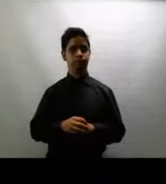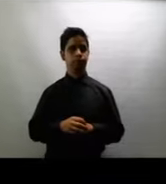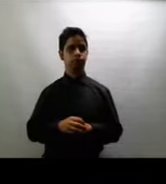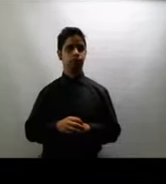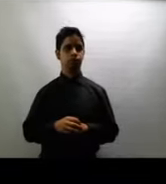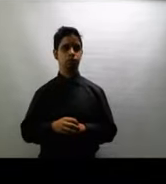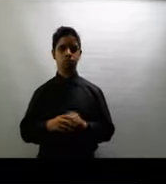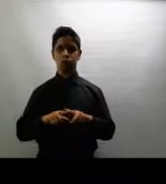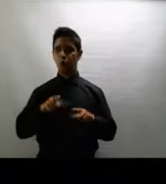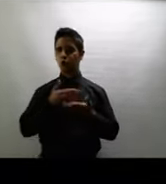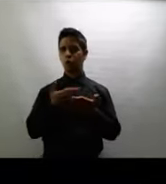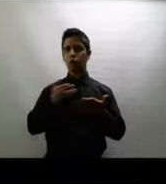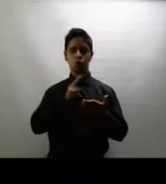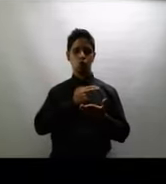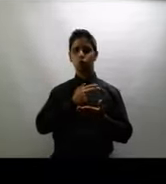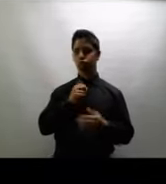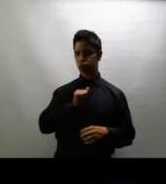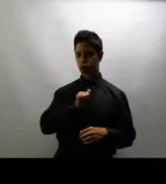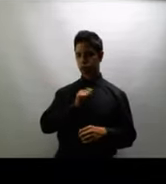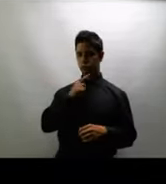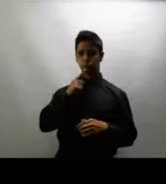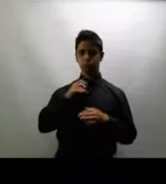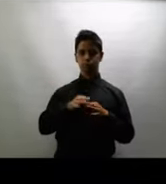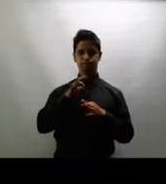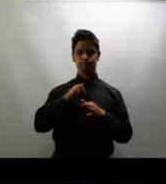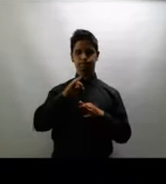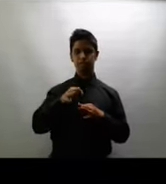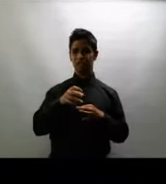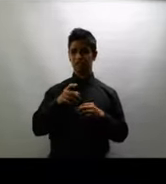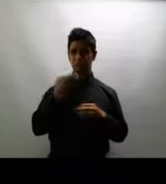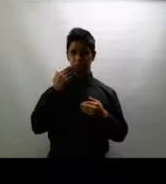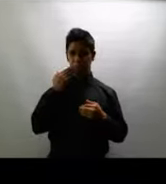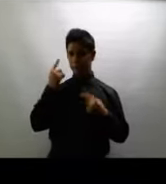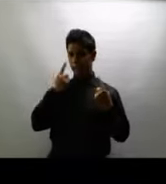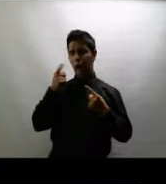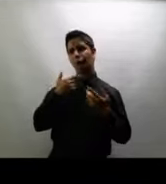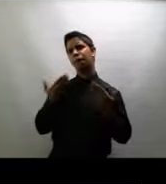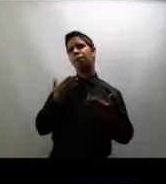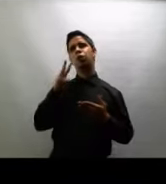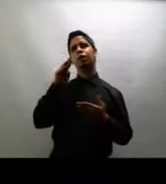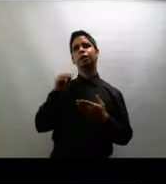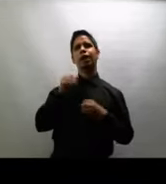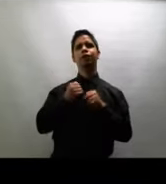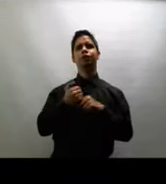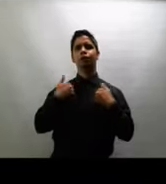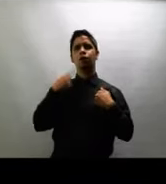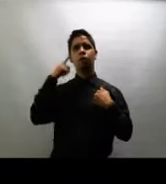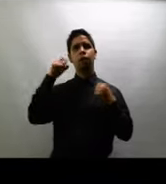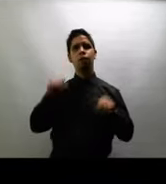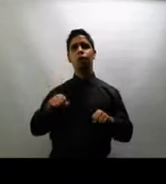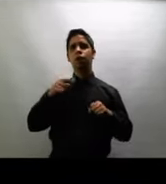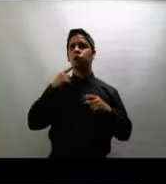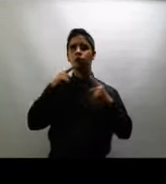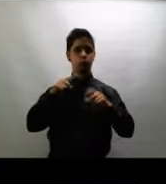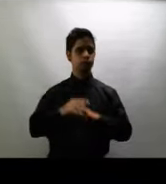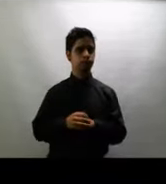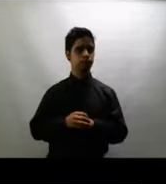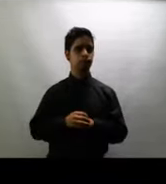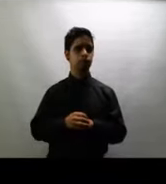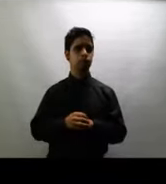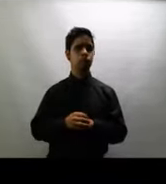sigue postergando. Sí. Pensando que uno tiene 40 años para poder lograrlas, ¿no? Sí. Sobre todo hay mucho